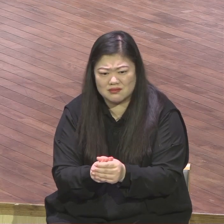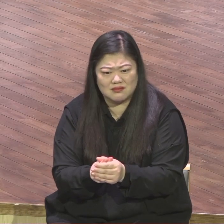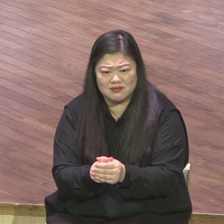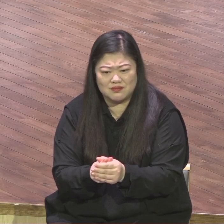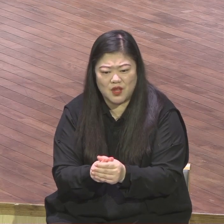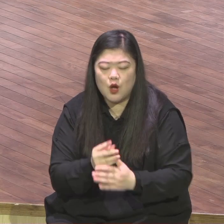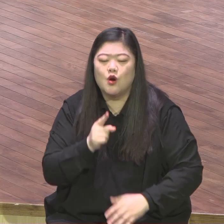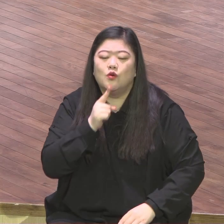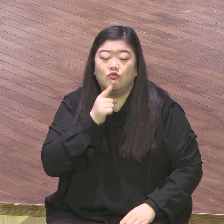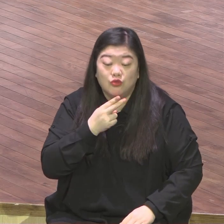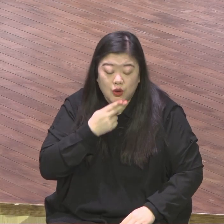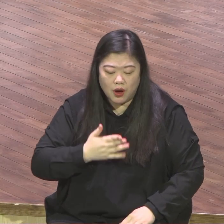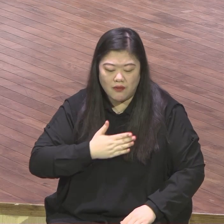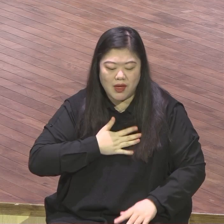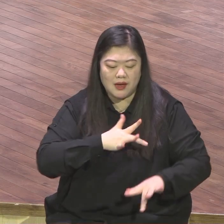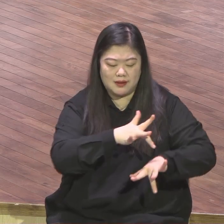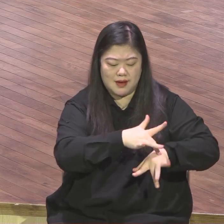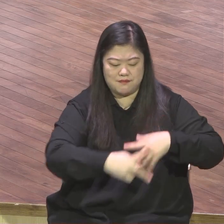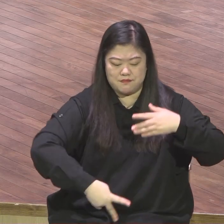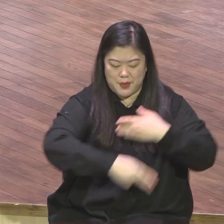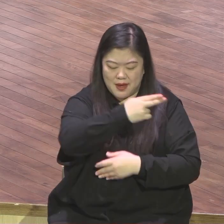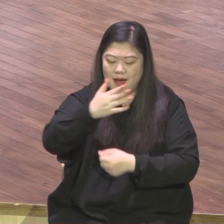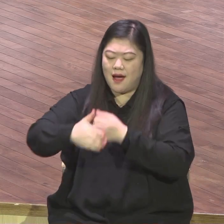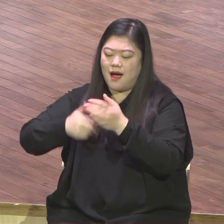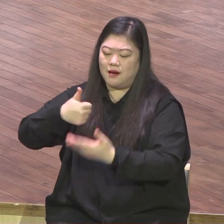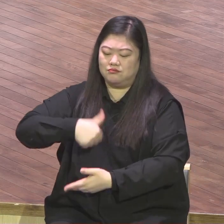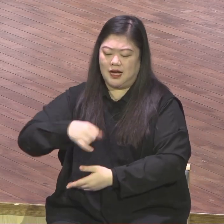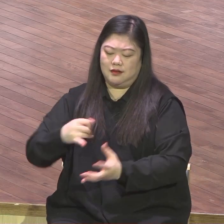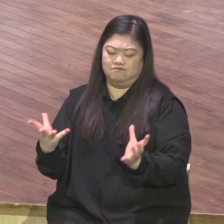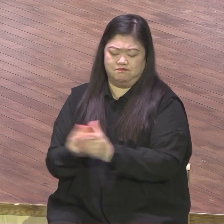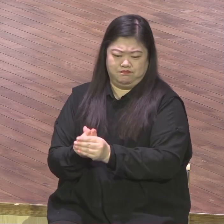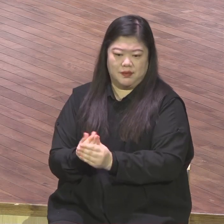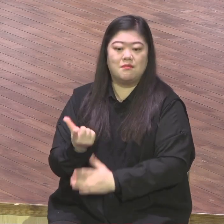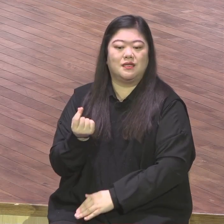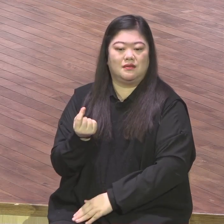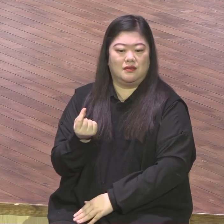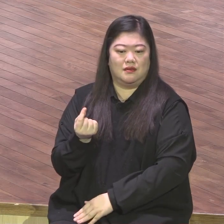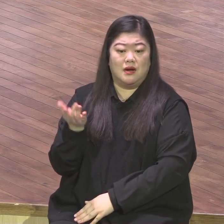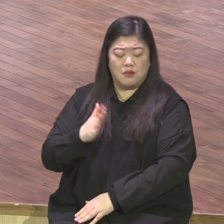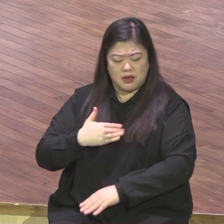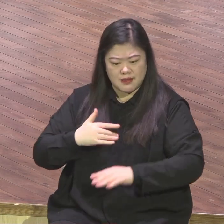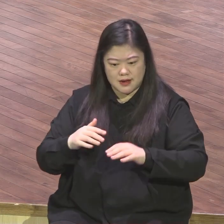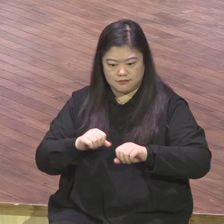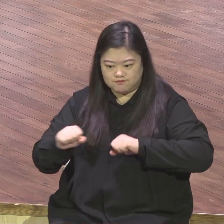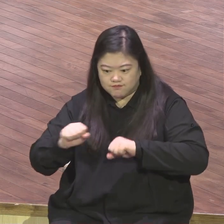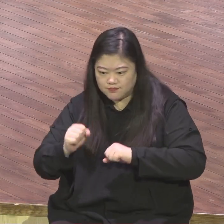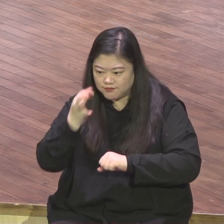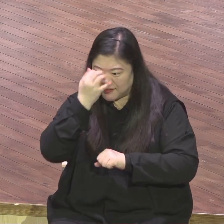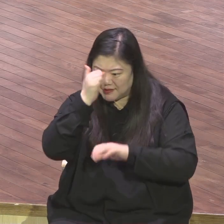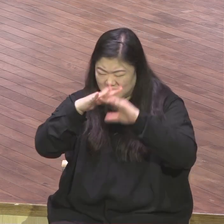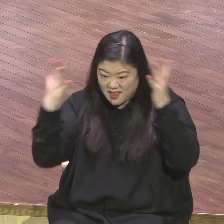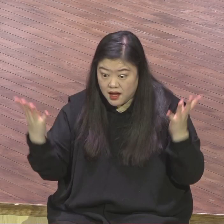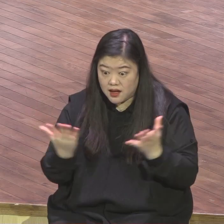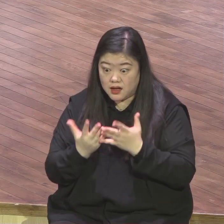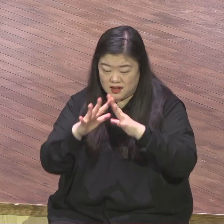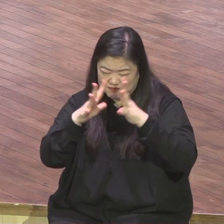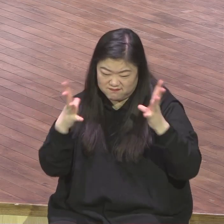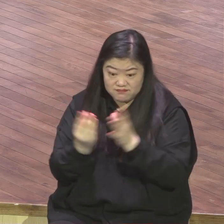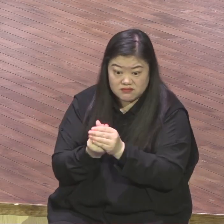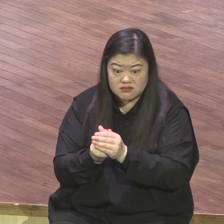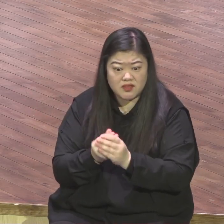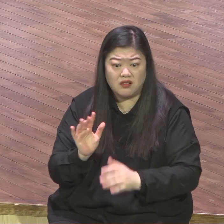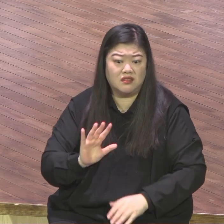신분에 걸맞는 삶을 살기 위해서는요, 변화의 시간이 필요해요. 변화의 시간이 그렇게 필요한,